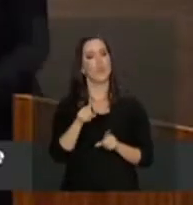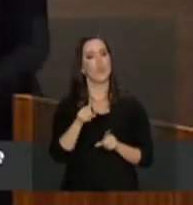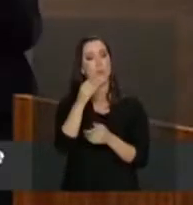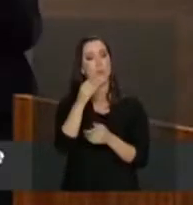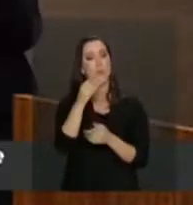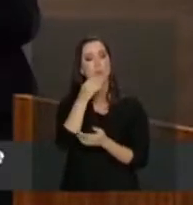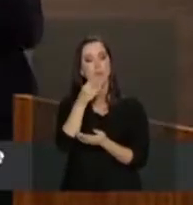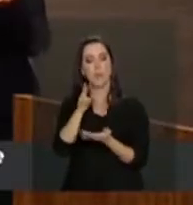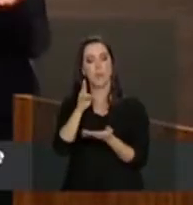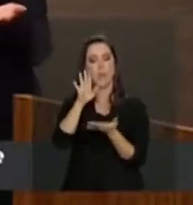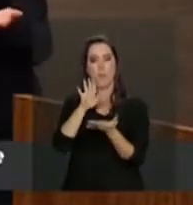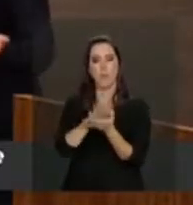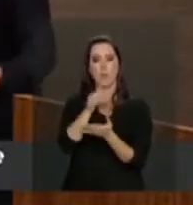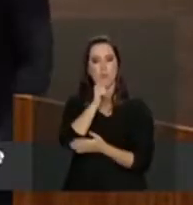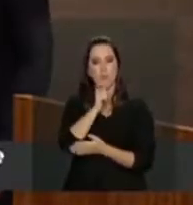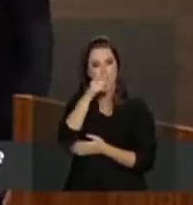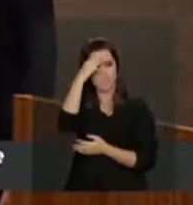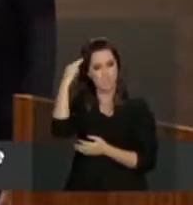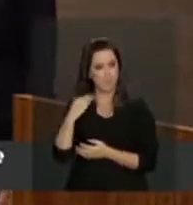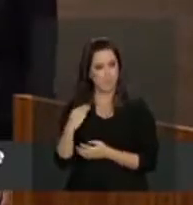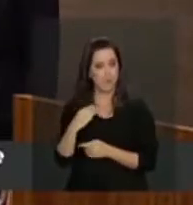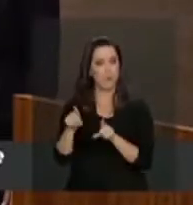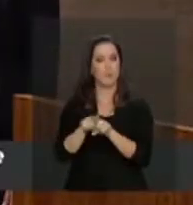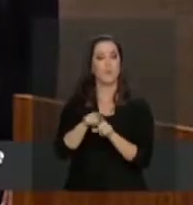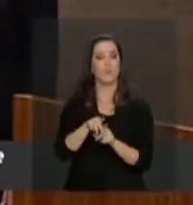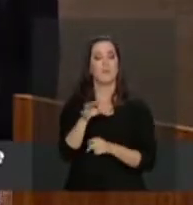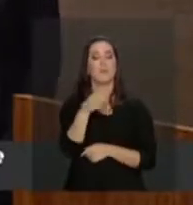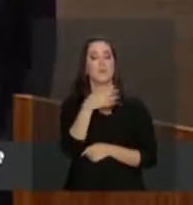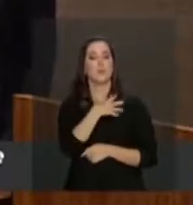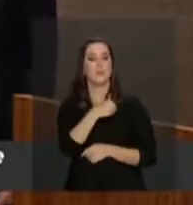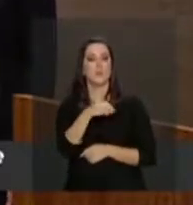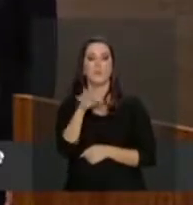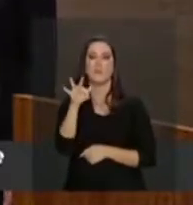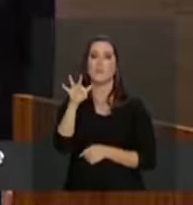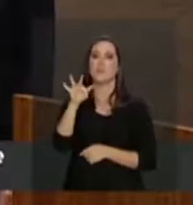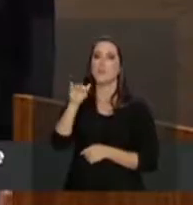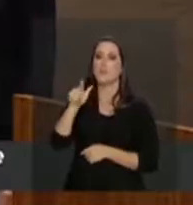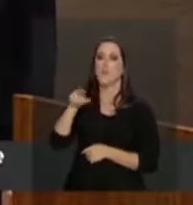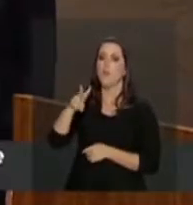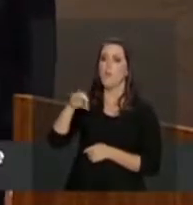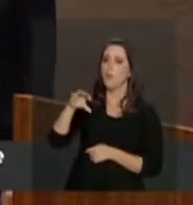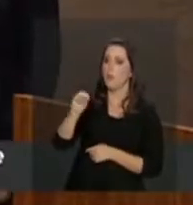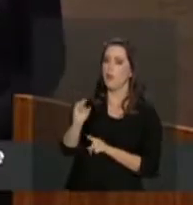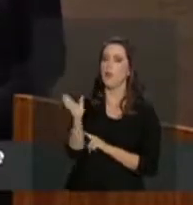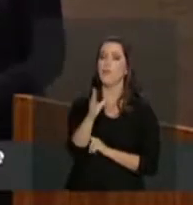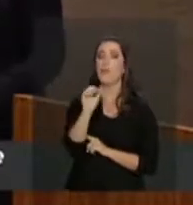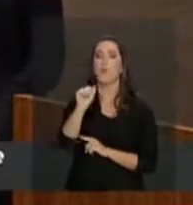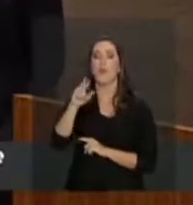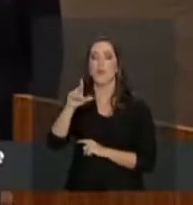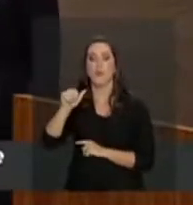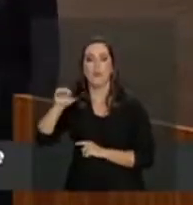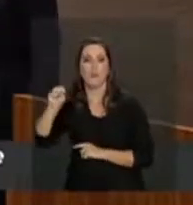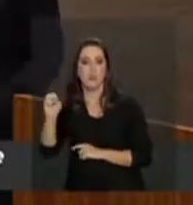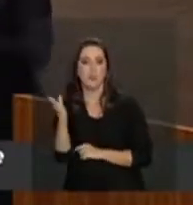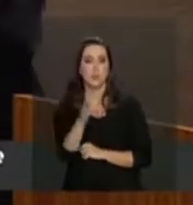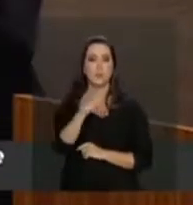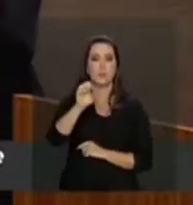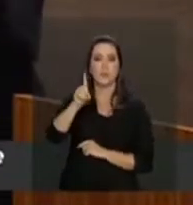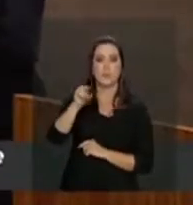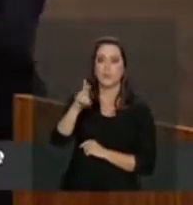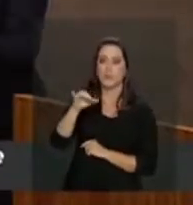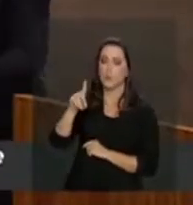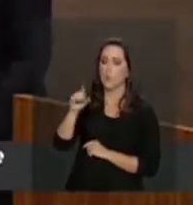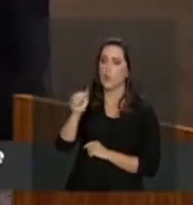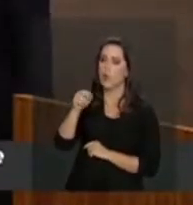esposa Michele, meus filhos Flávio, Carlos, Eduardo, Renan e a minha